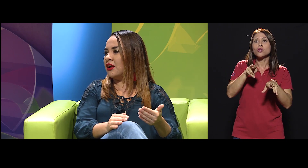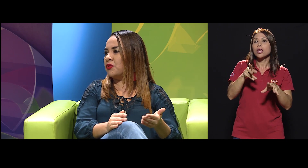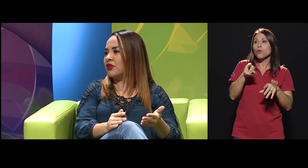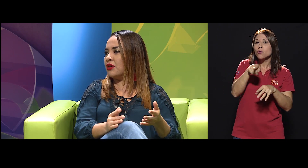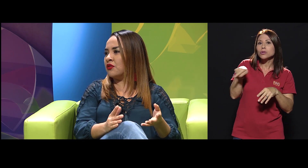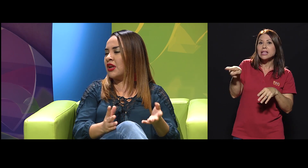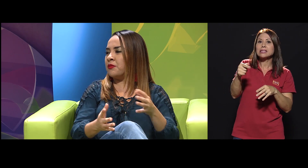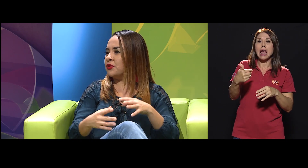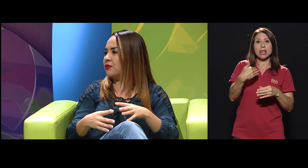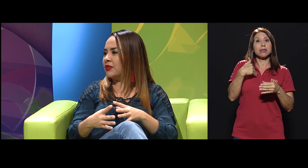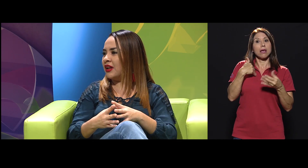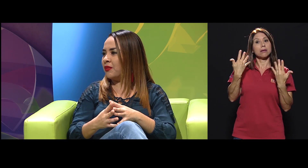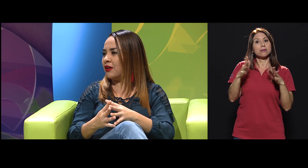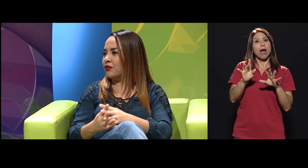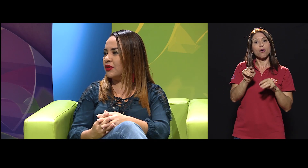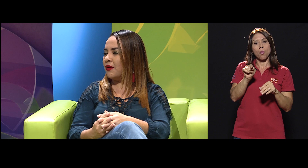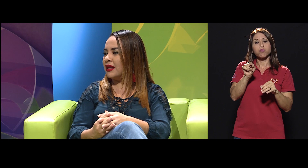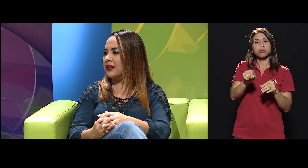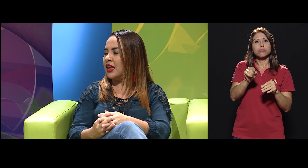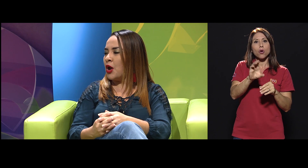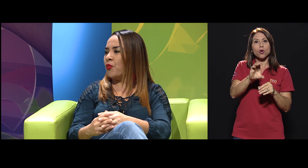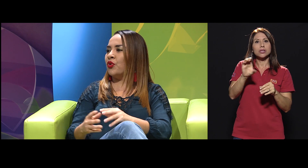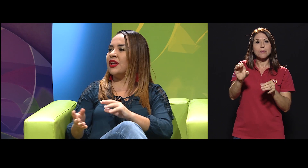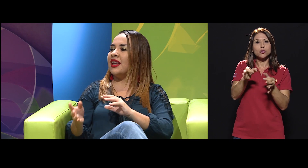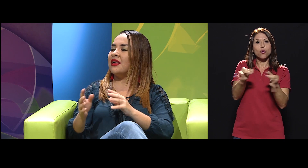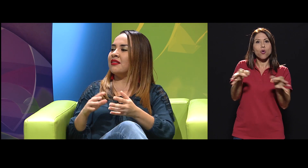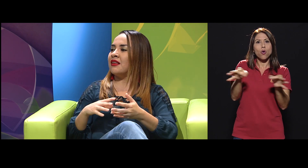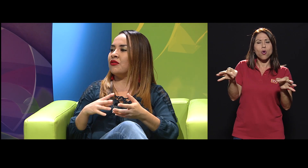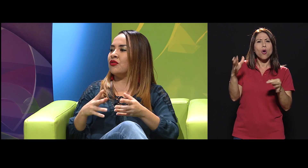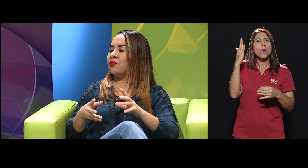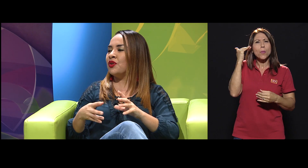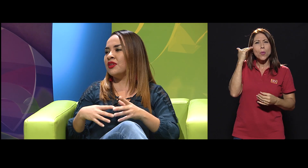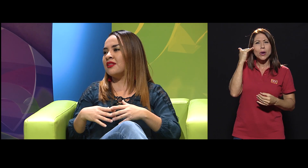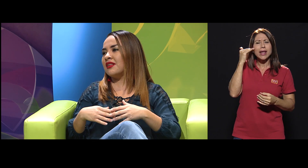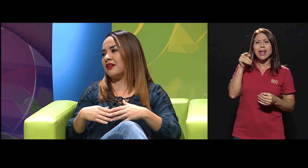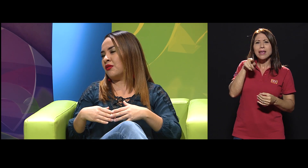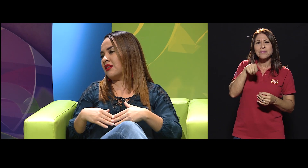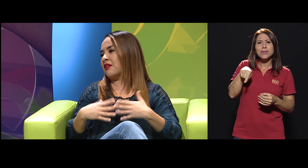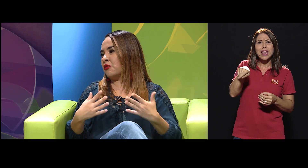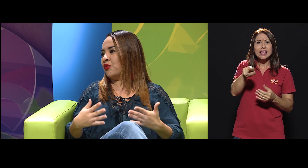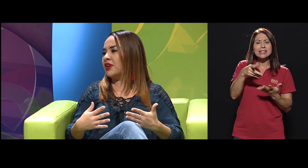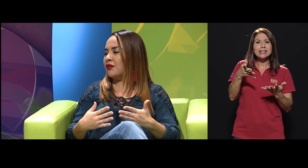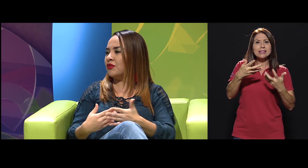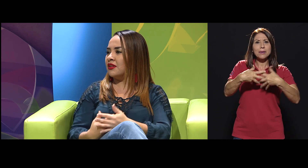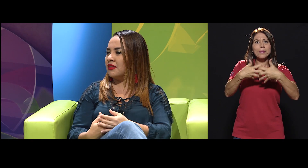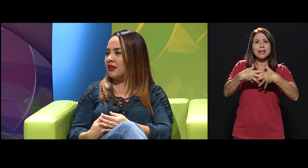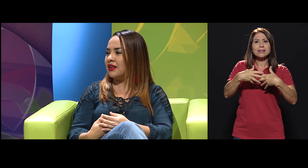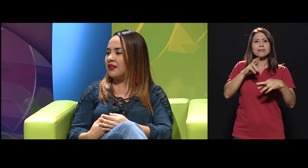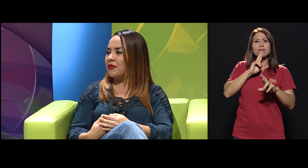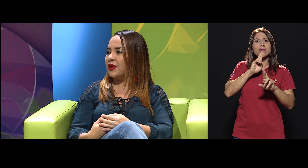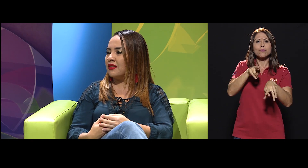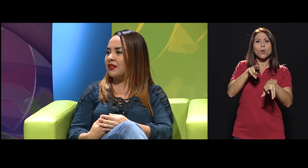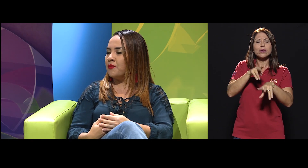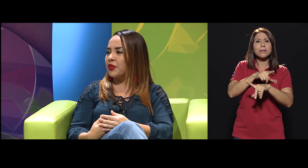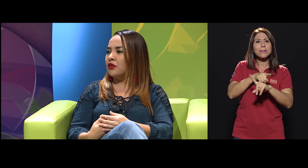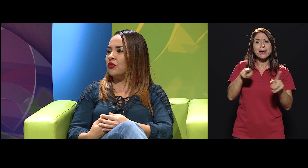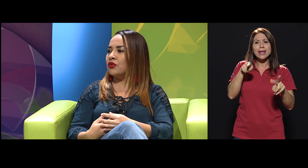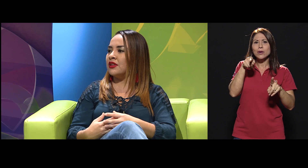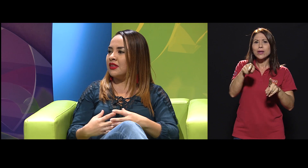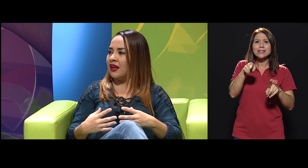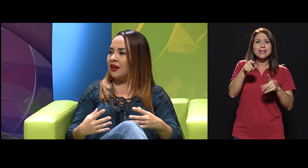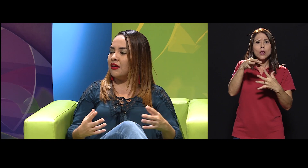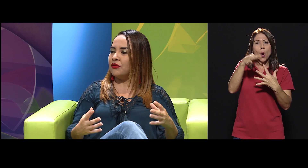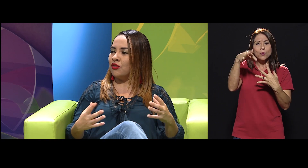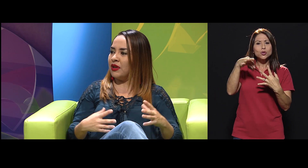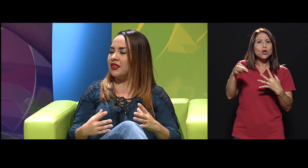que tienen la opción de closed caption, ¿verdad?, para algunos debates. ¿Por qué estas dos opciones con las que responden algunas de estas empresas no